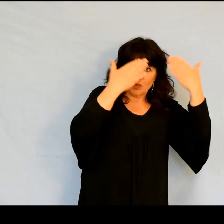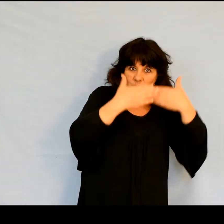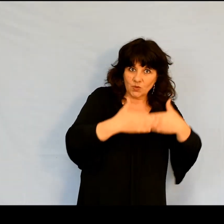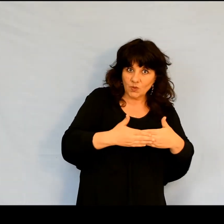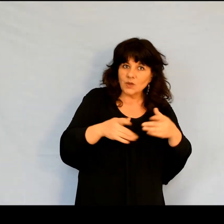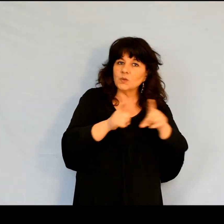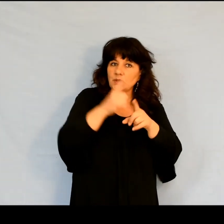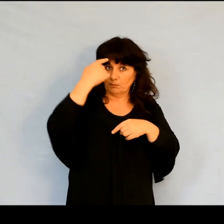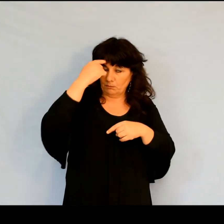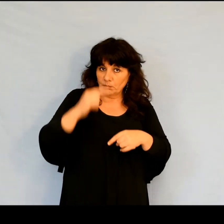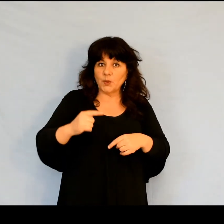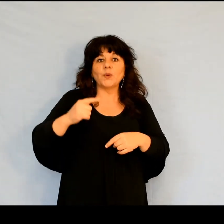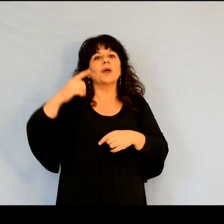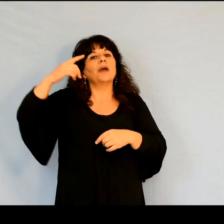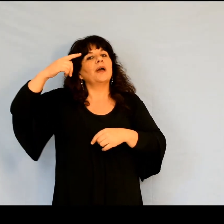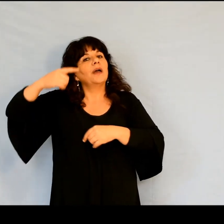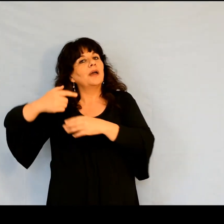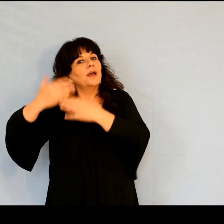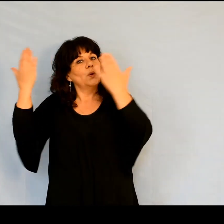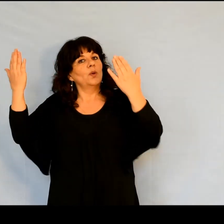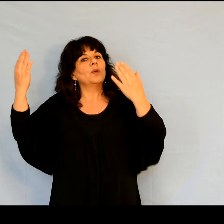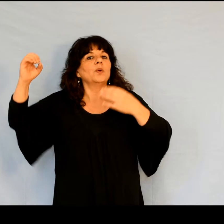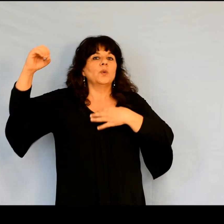Et Dieu vit que cela était bon.